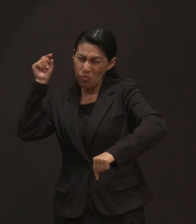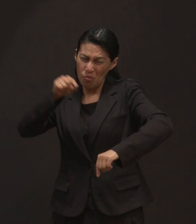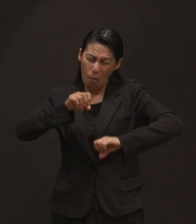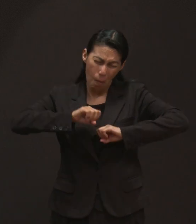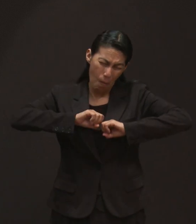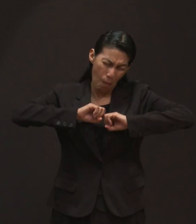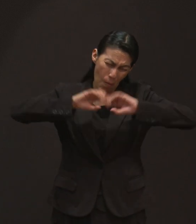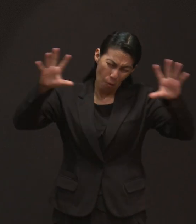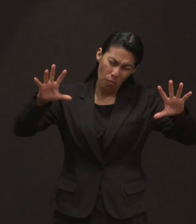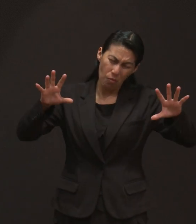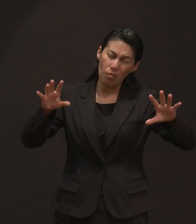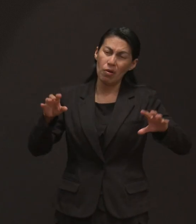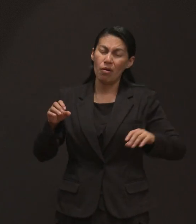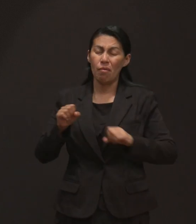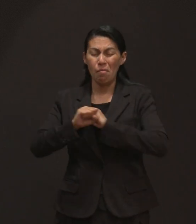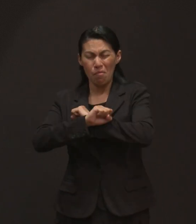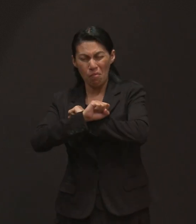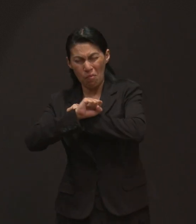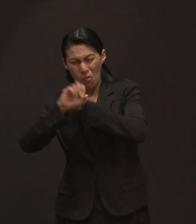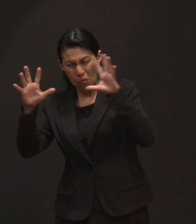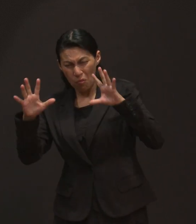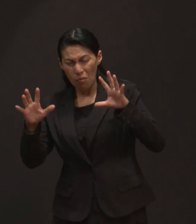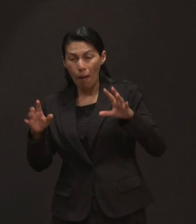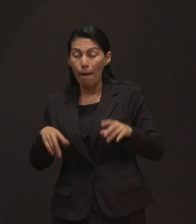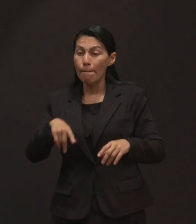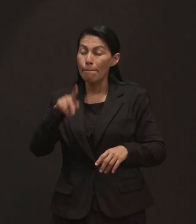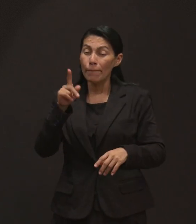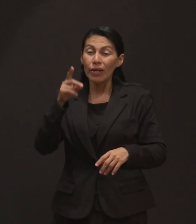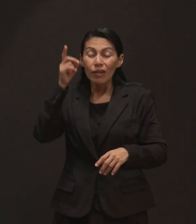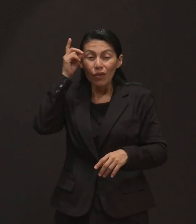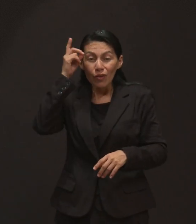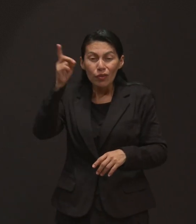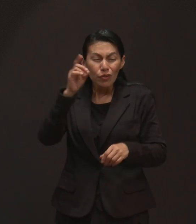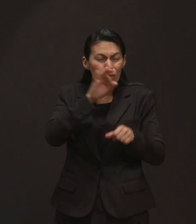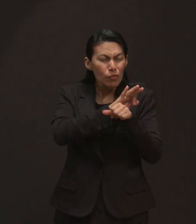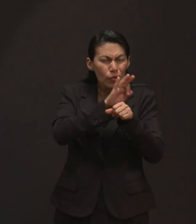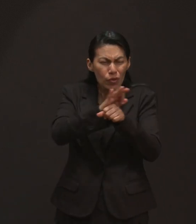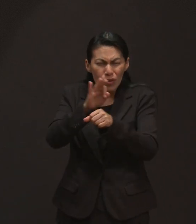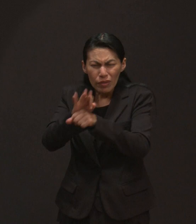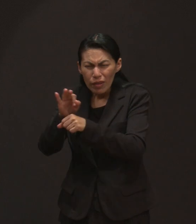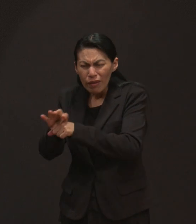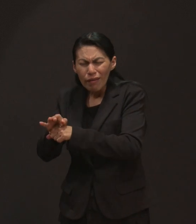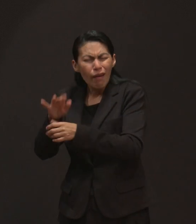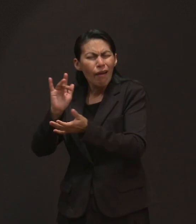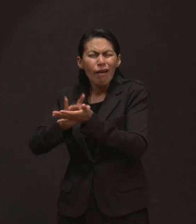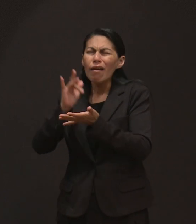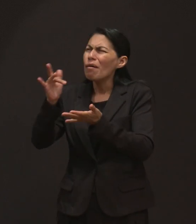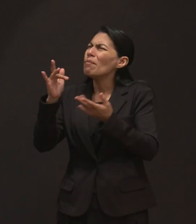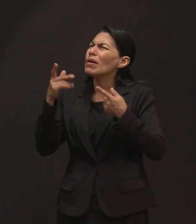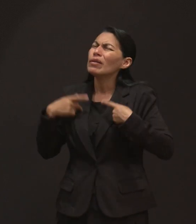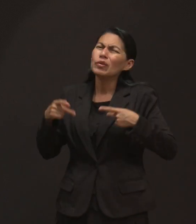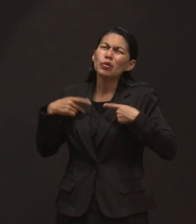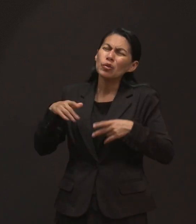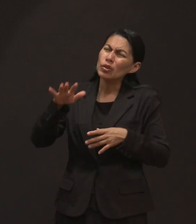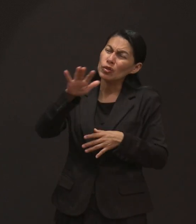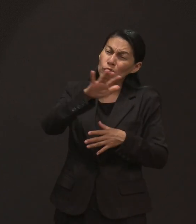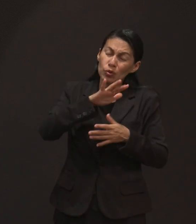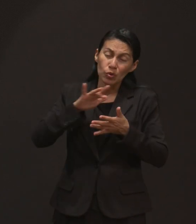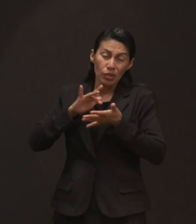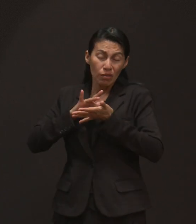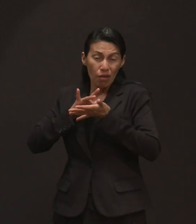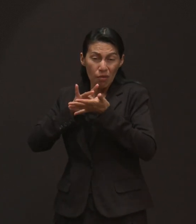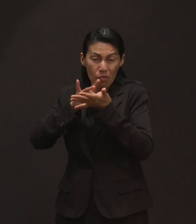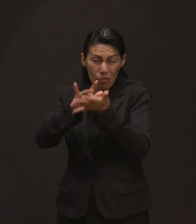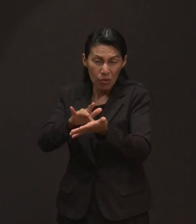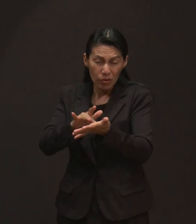consolando, protegiendo, alimentando, a través del apoyo de todos. De tal